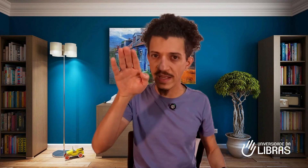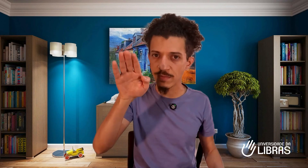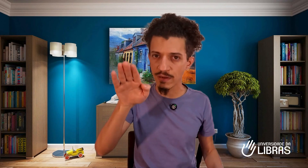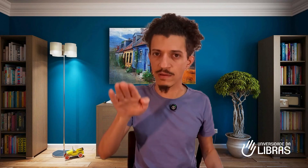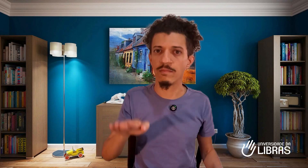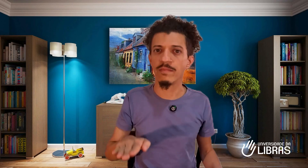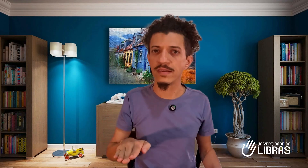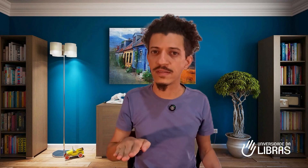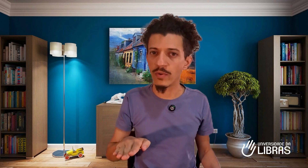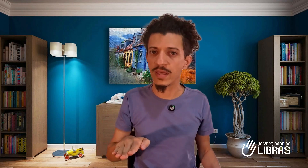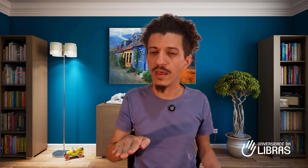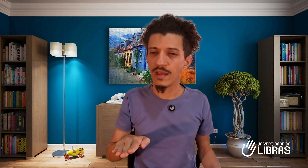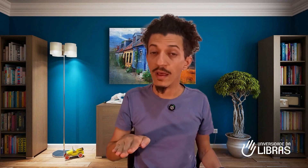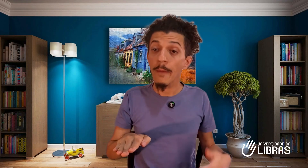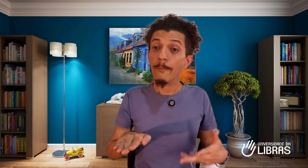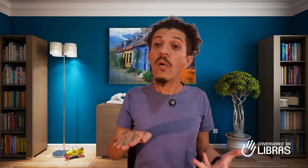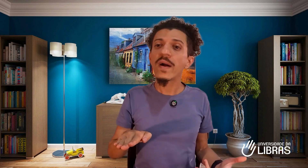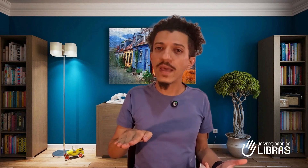mesma questão aqui? Por quê?